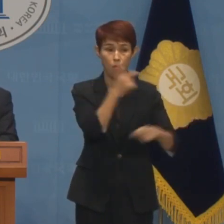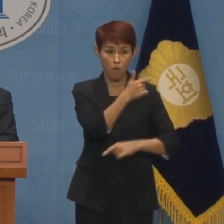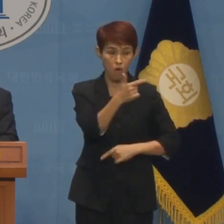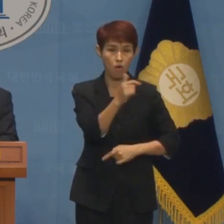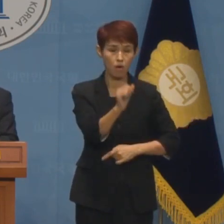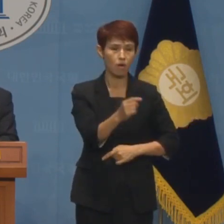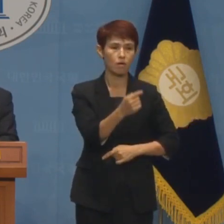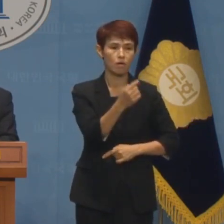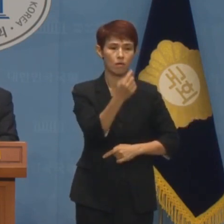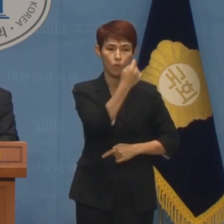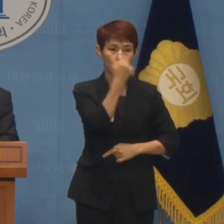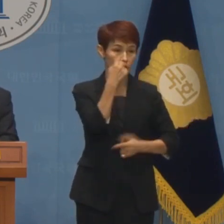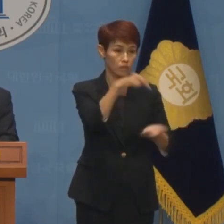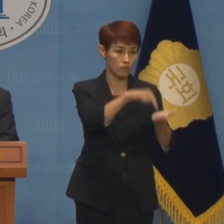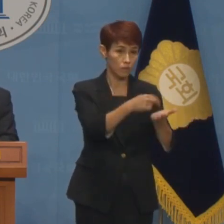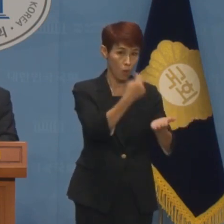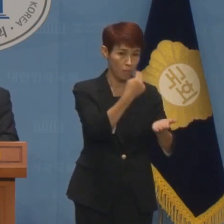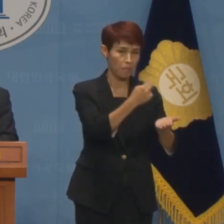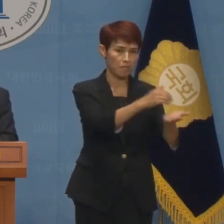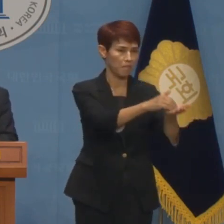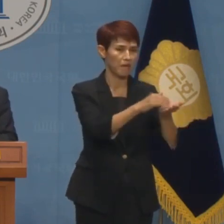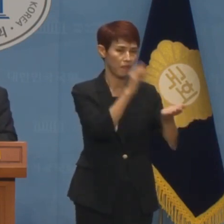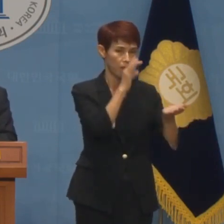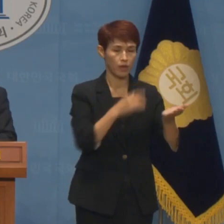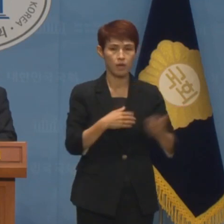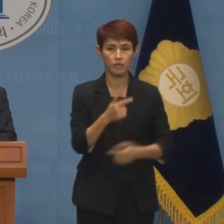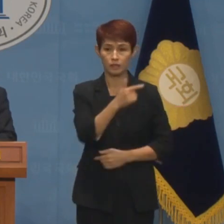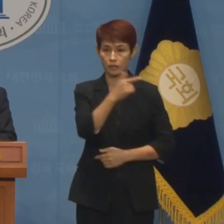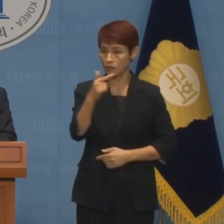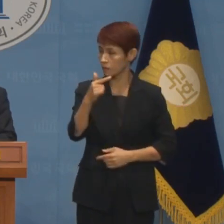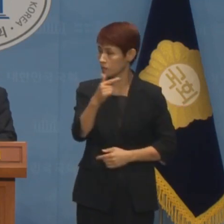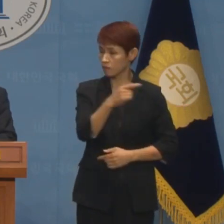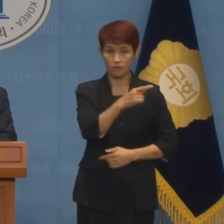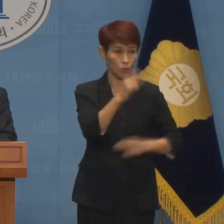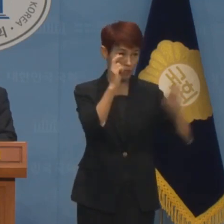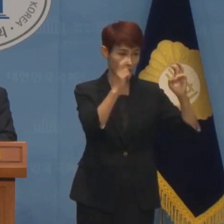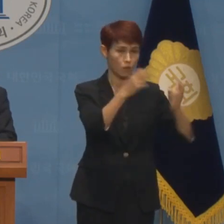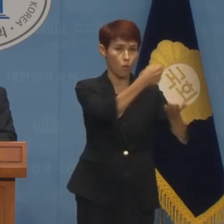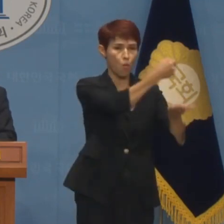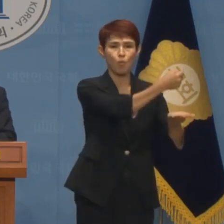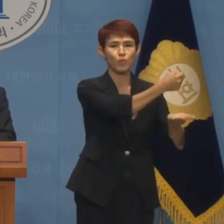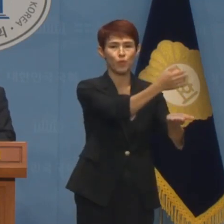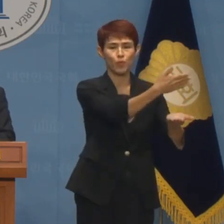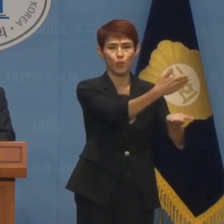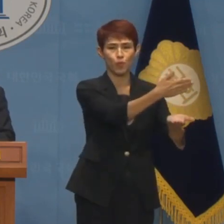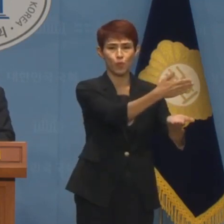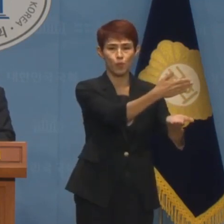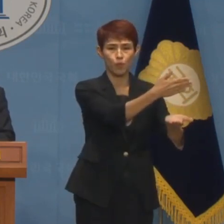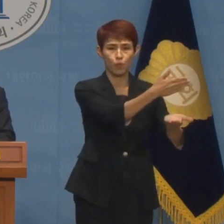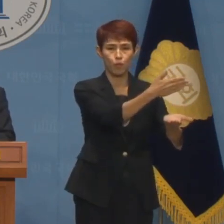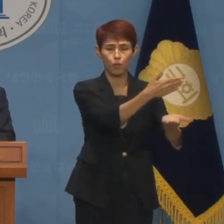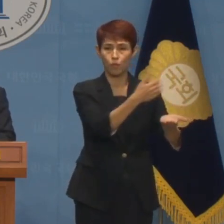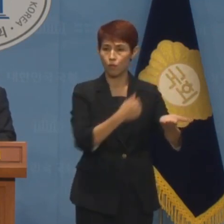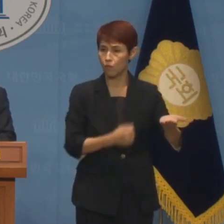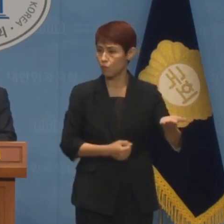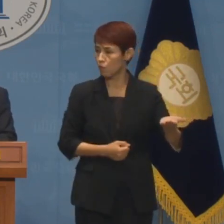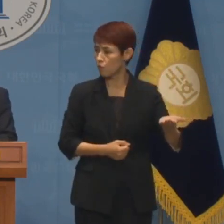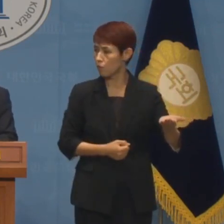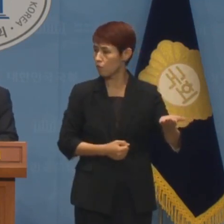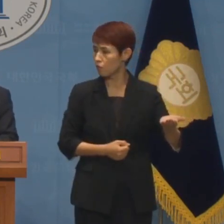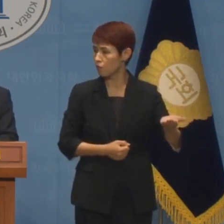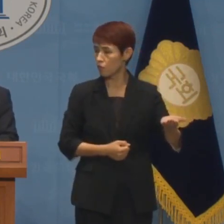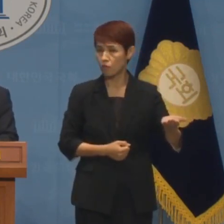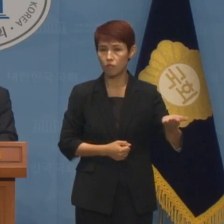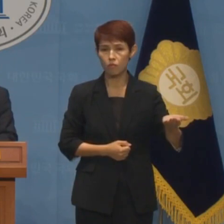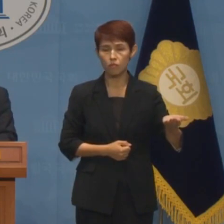대형 플랫폼이 직접 돈을 가지고 있지 않습니다. 그러니까 유용할 수가 없는 것이죠. 대형